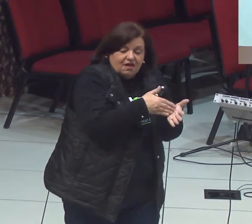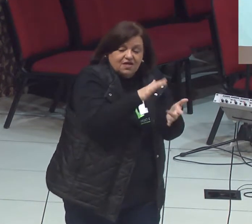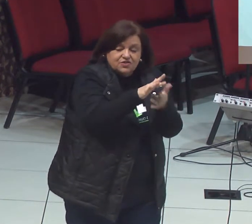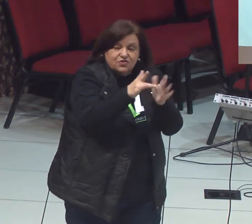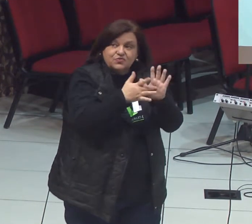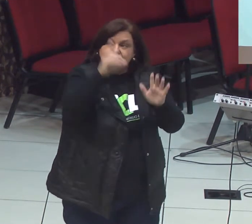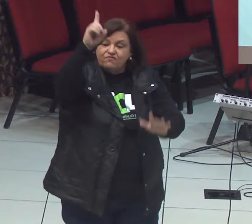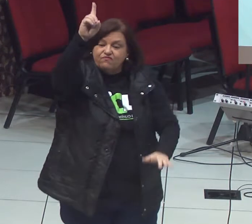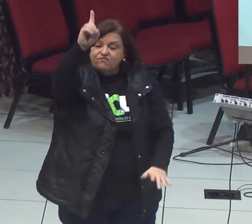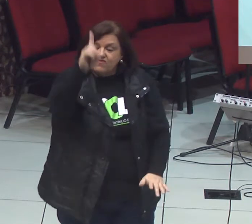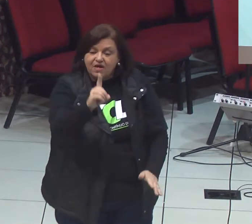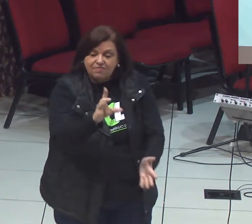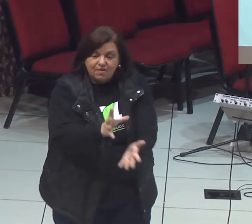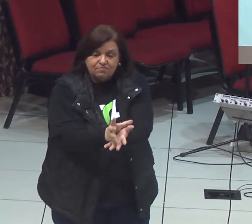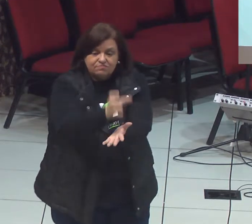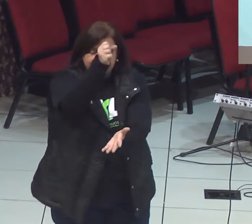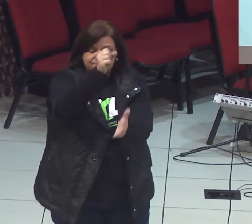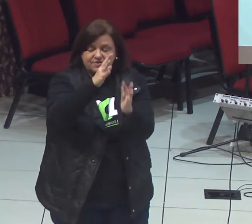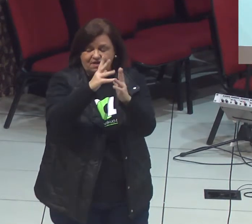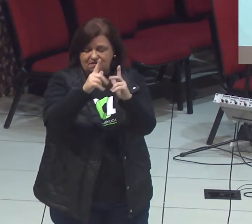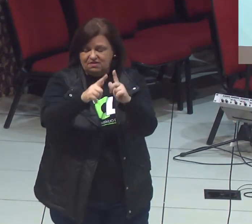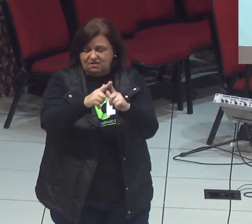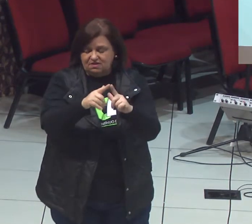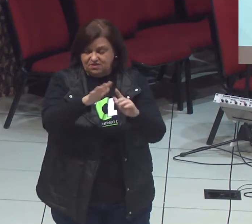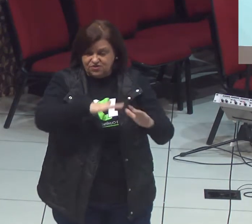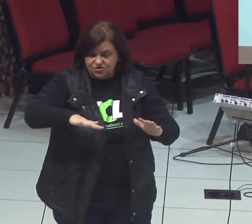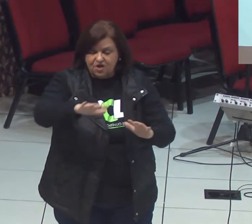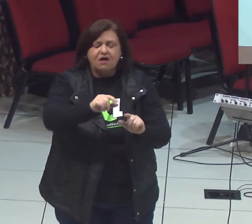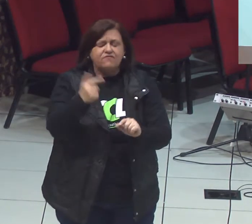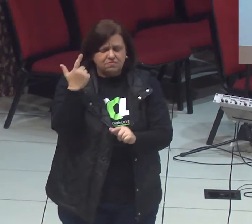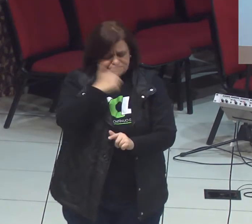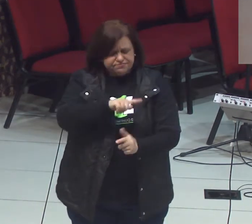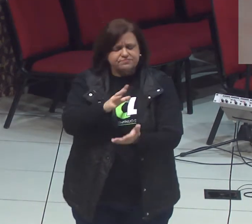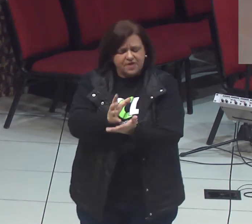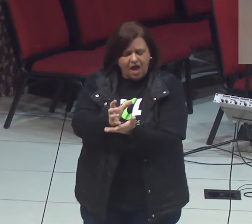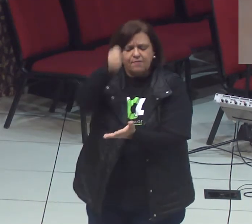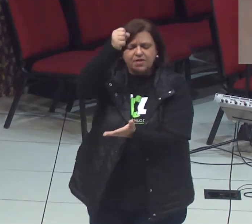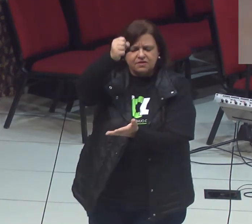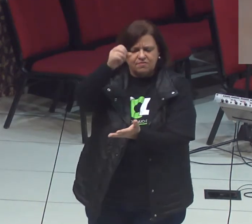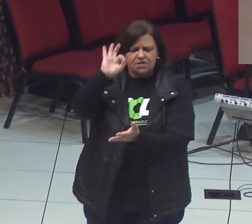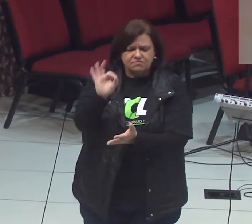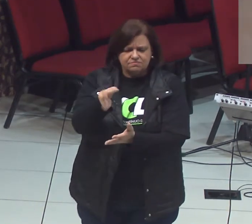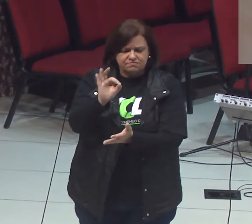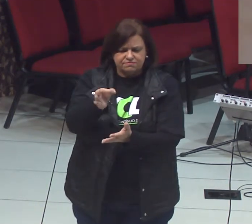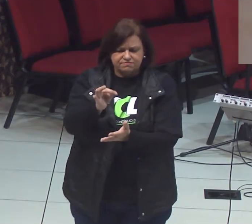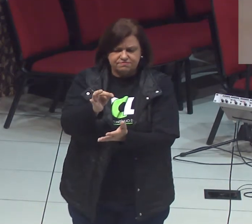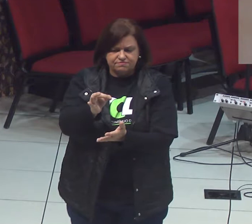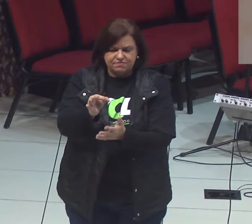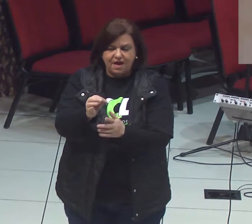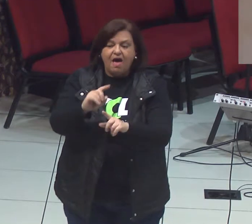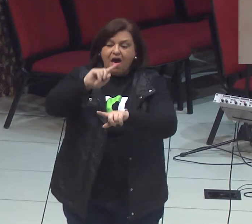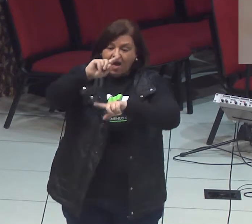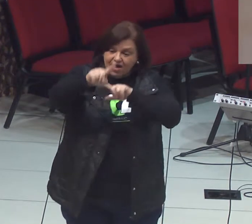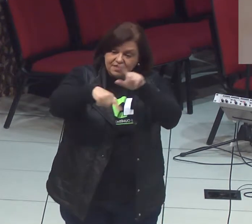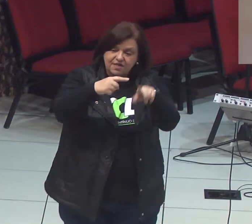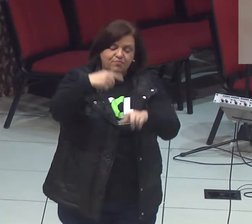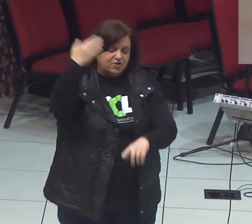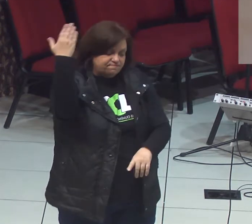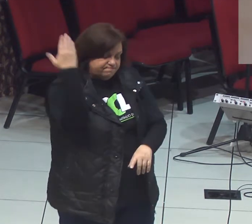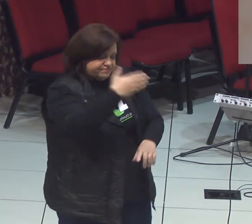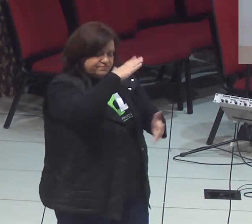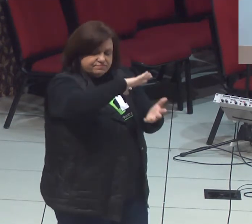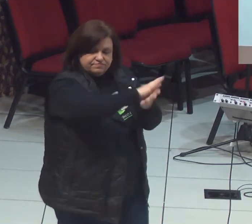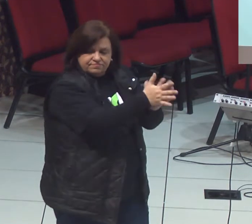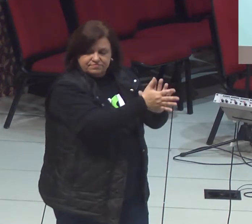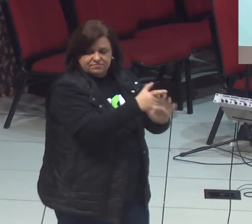sua igreja. E então o arrebatamento vai acontecer antes desse